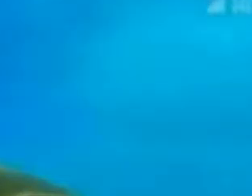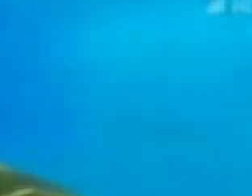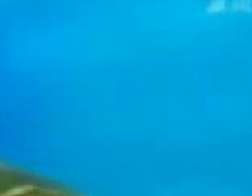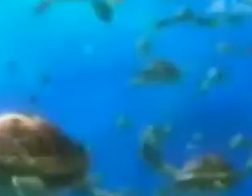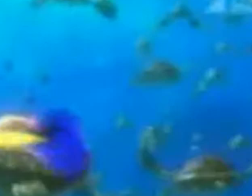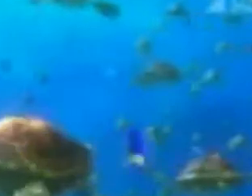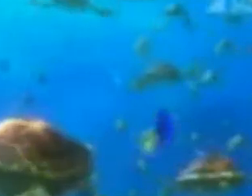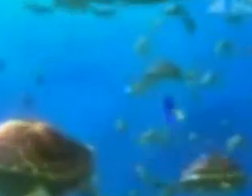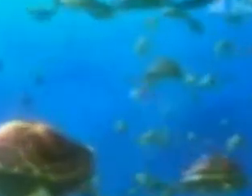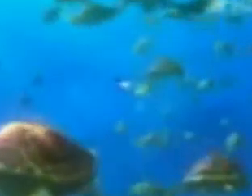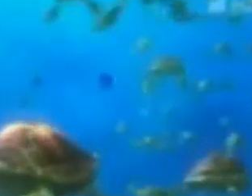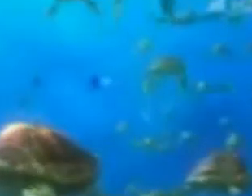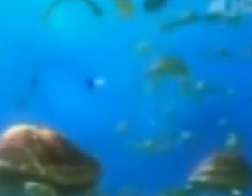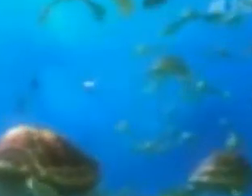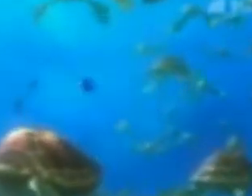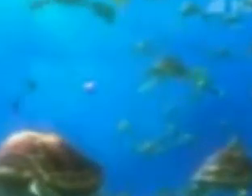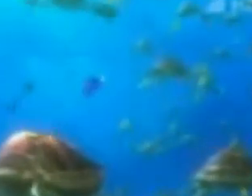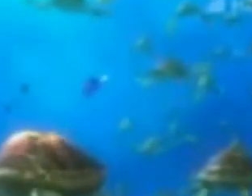eu!